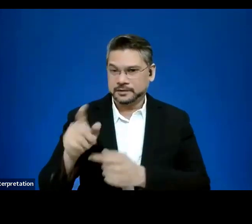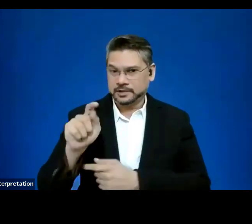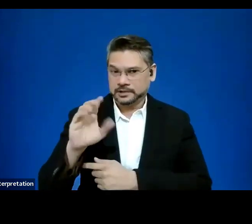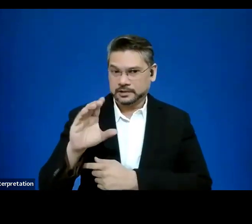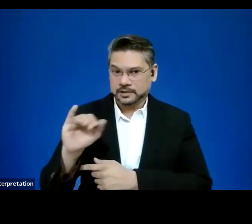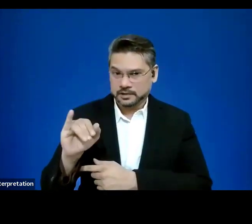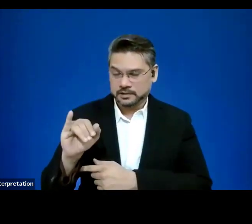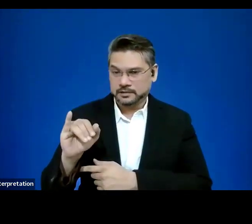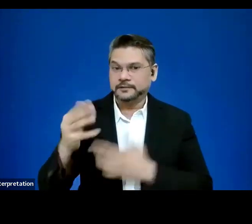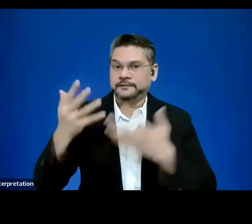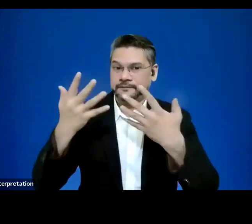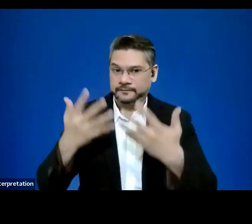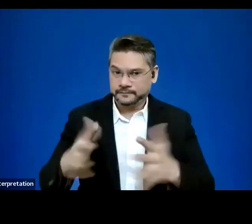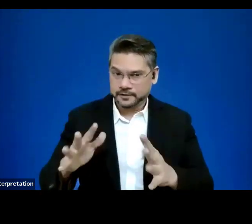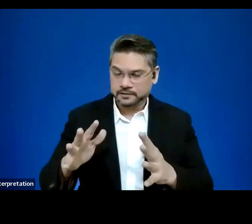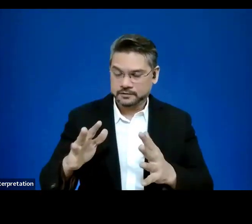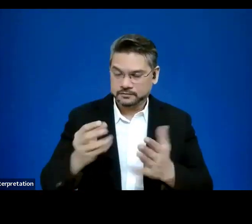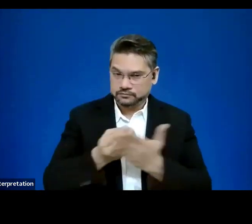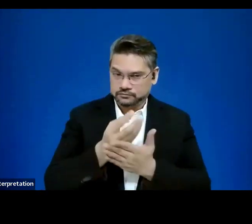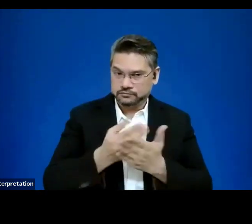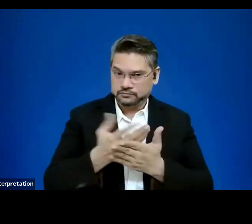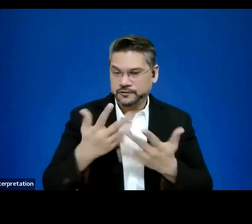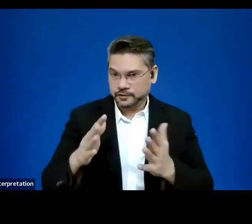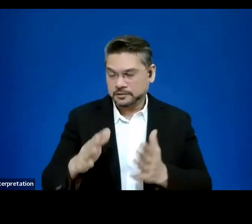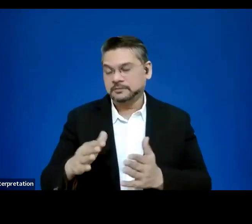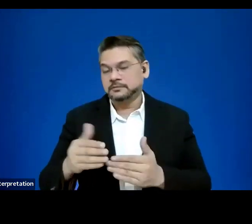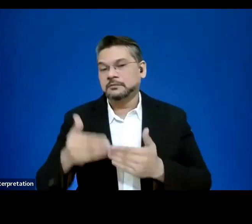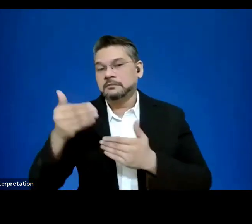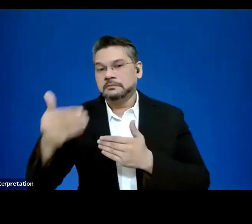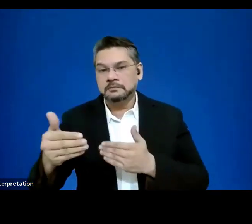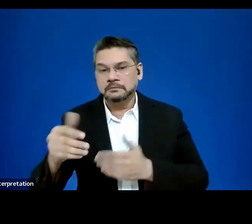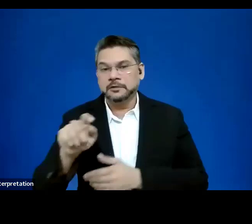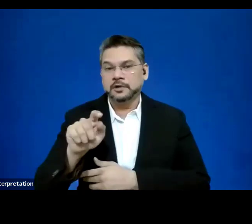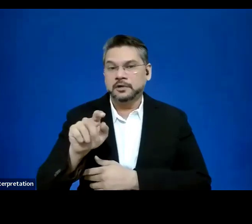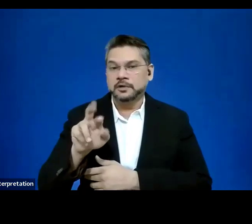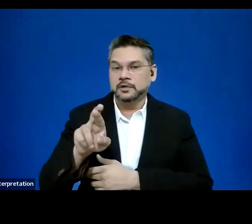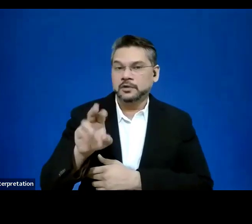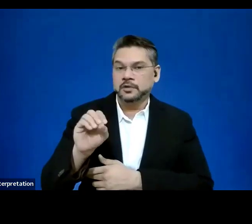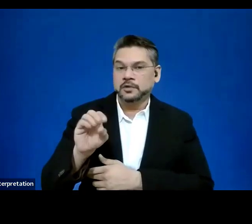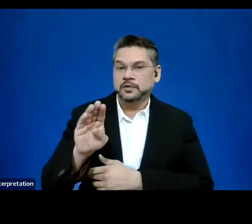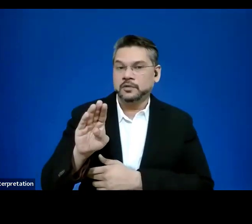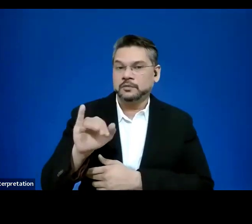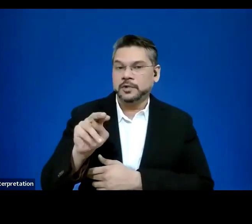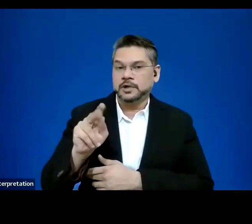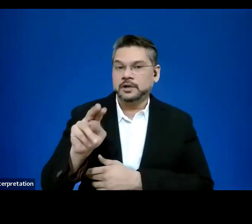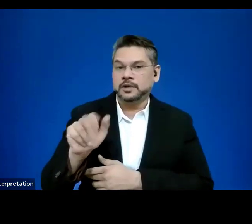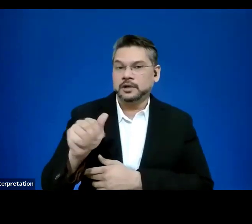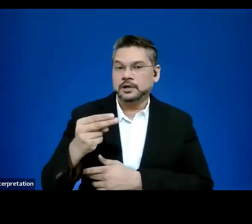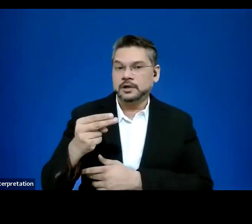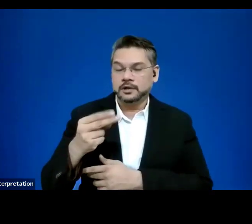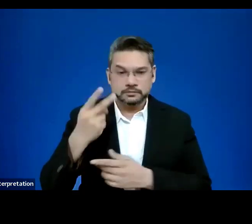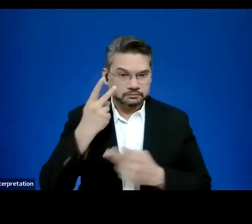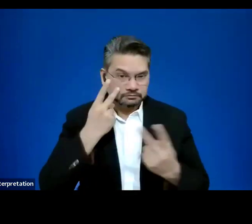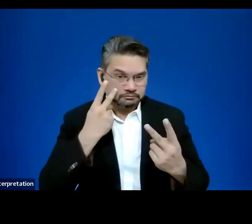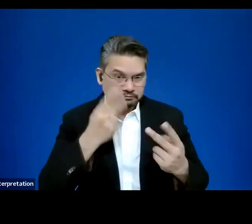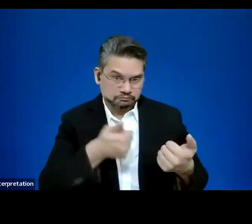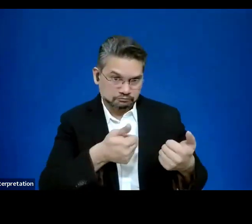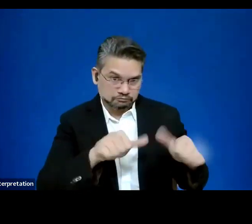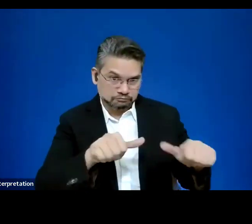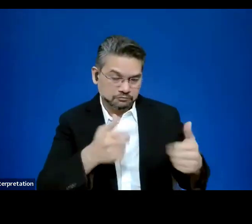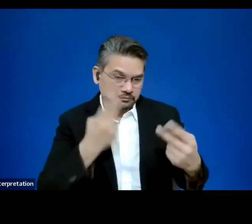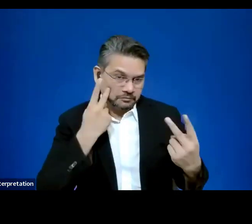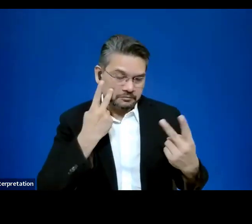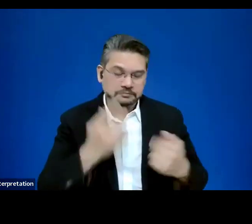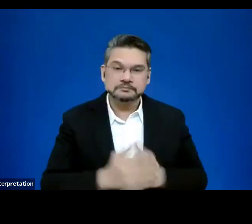可能像我们的 DCI 秘书，我们在 DCI 的团队之后，我们可以再检查一下